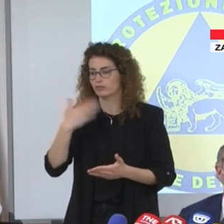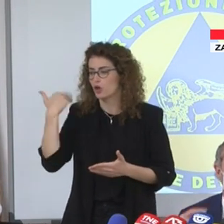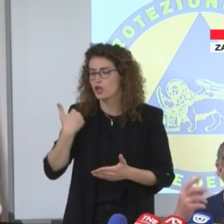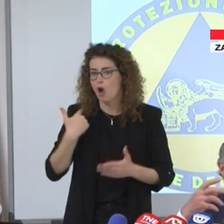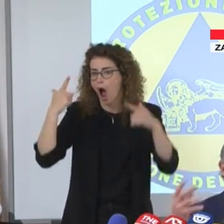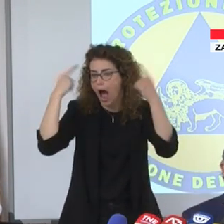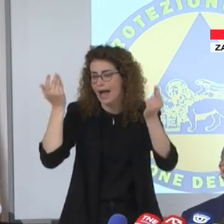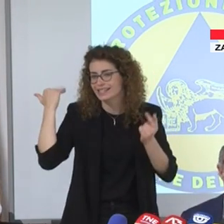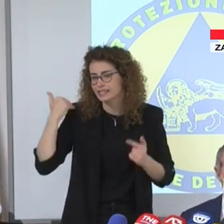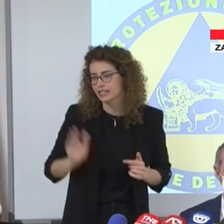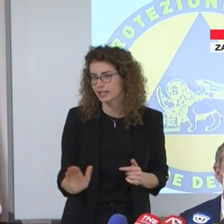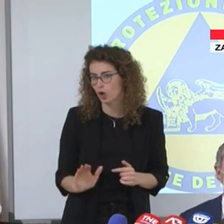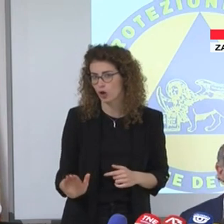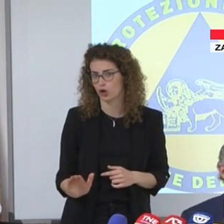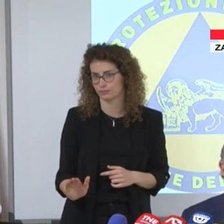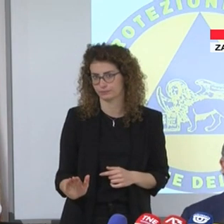scuola, cioè,